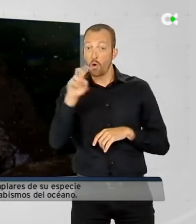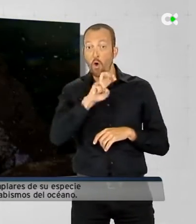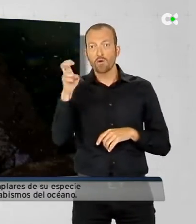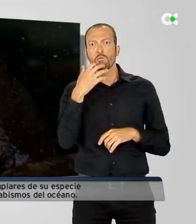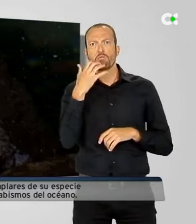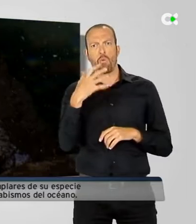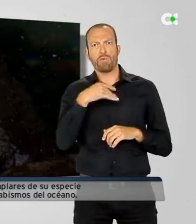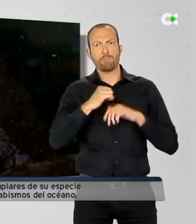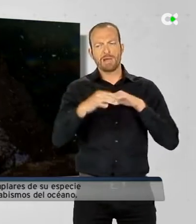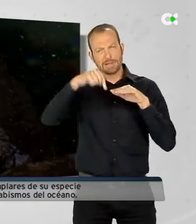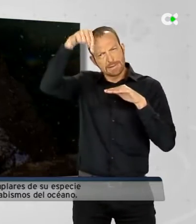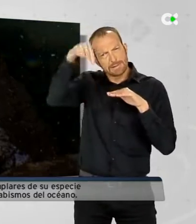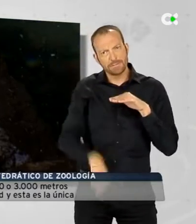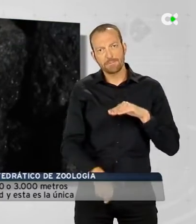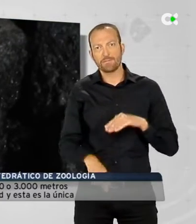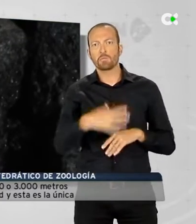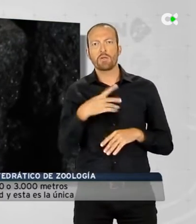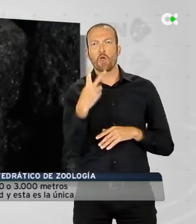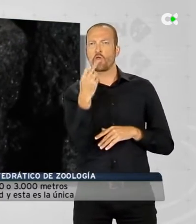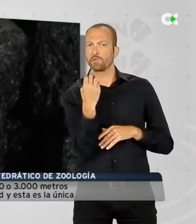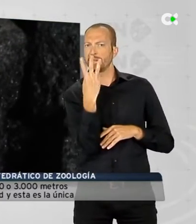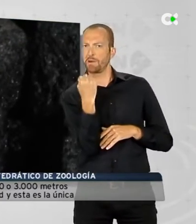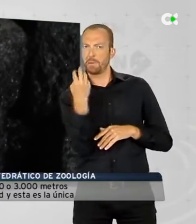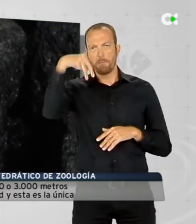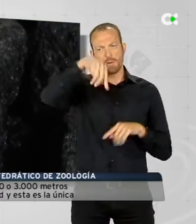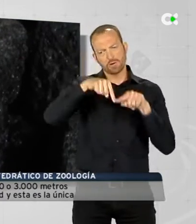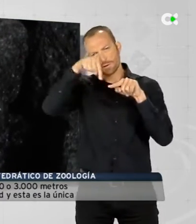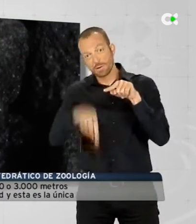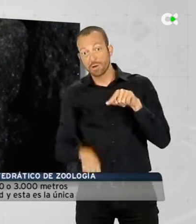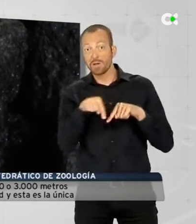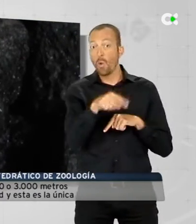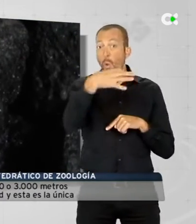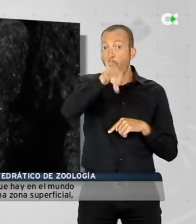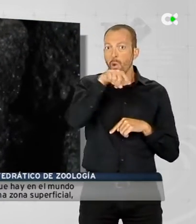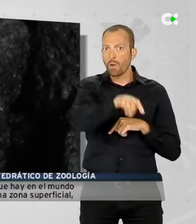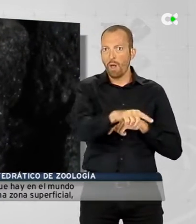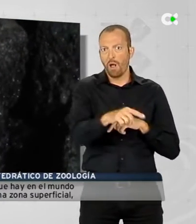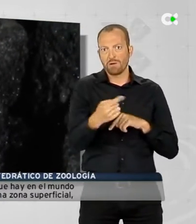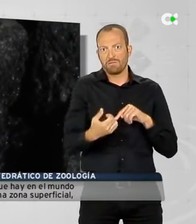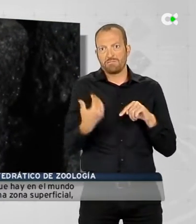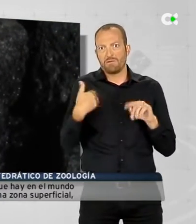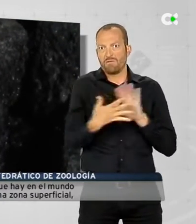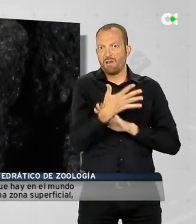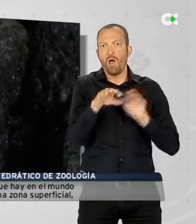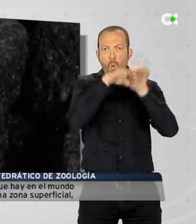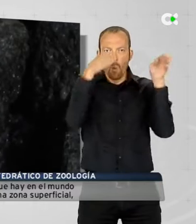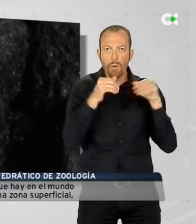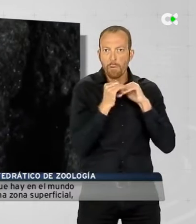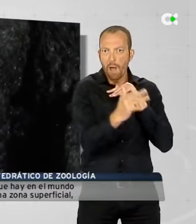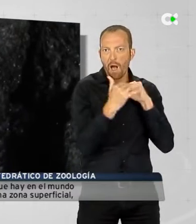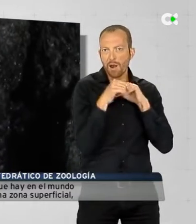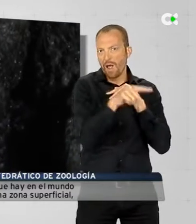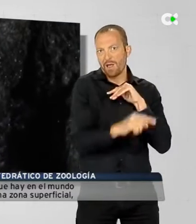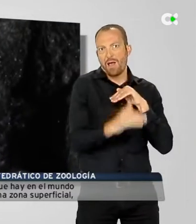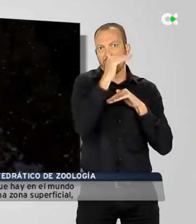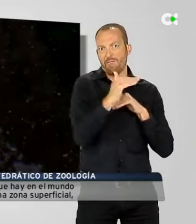en los abismos del océano. Viven a 2.000, 3.000 metros de profundidad y esta es la única de todas las que hay en el mundo que vive en una